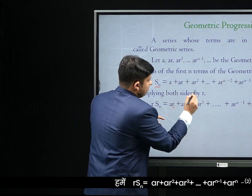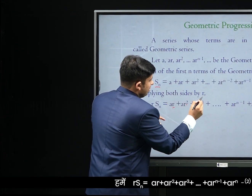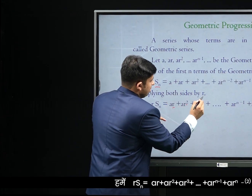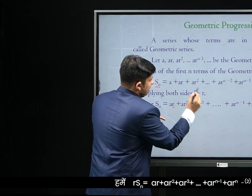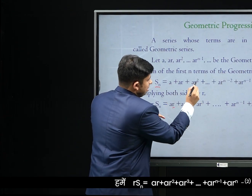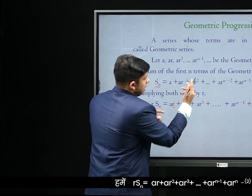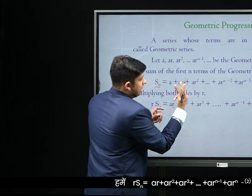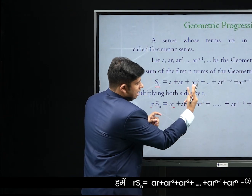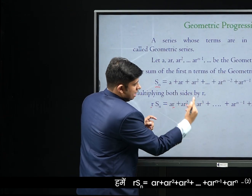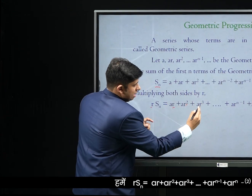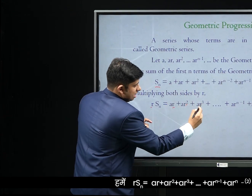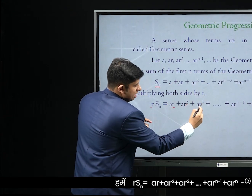that is equation 2.